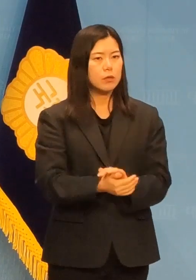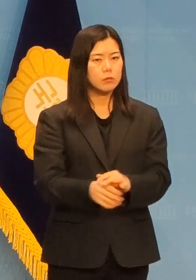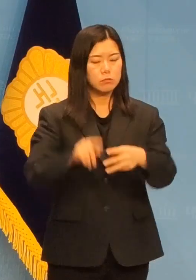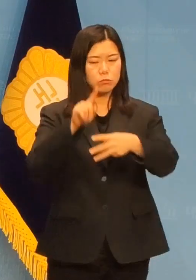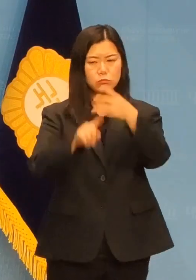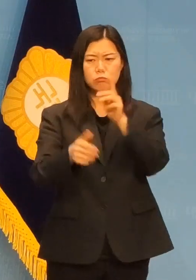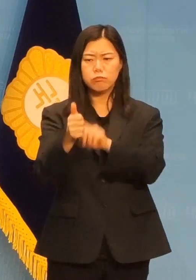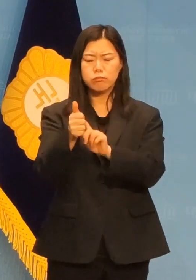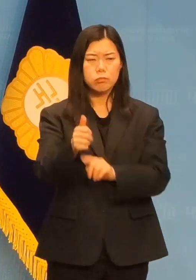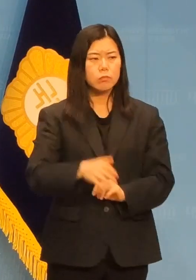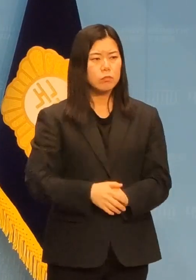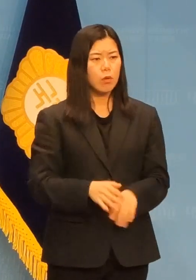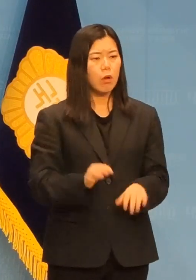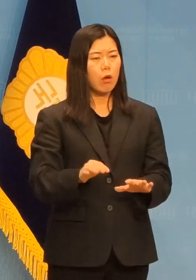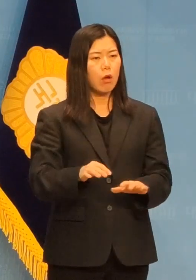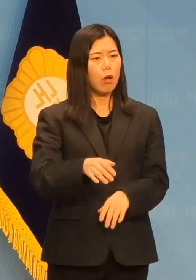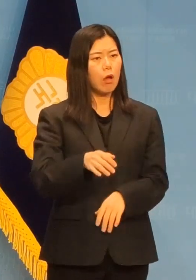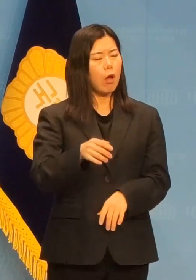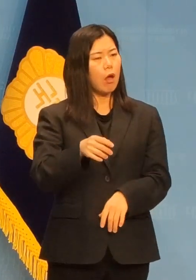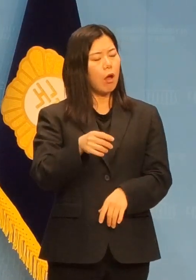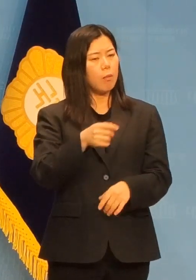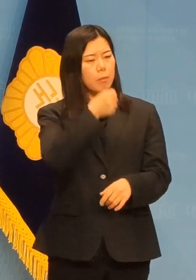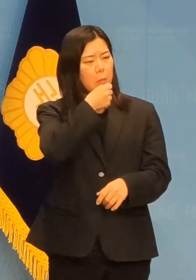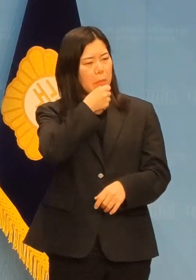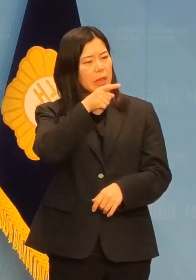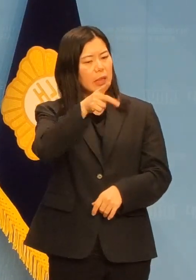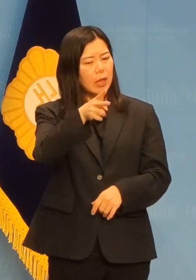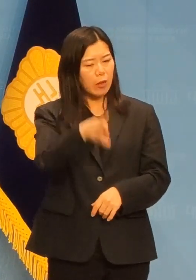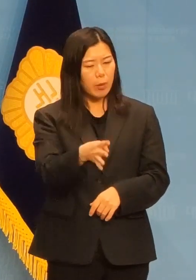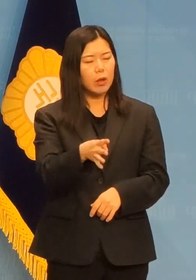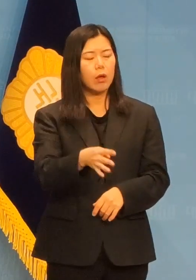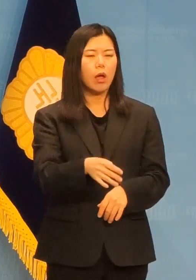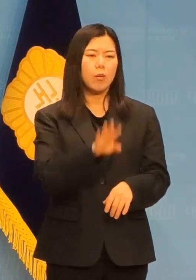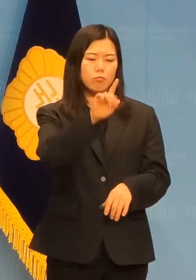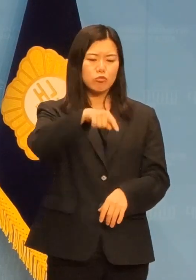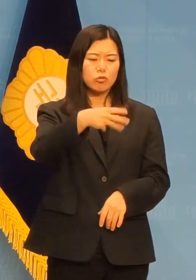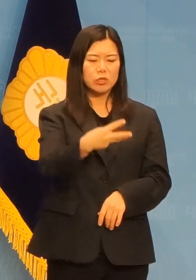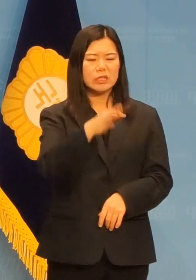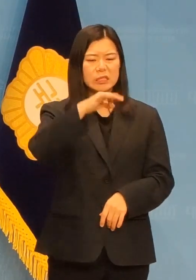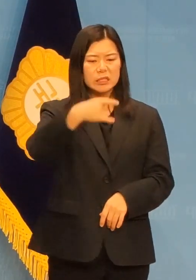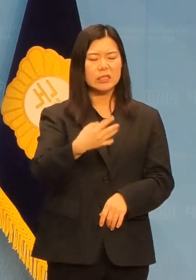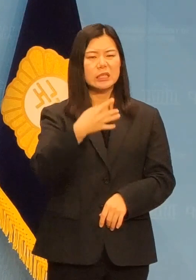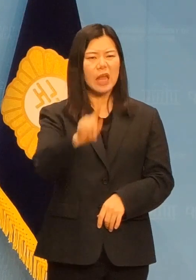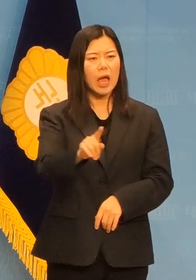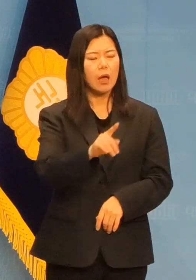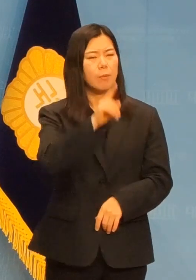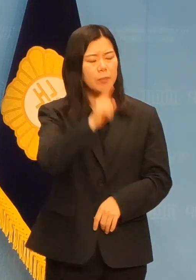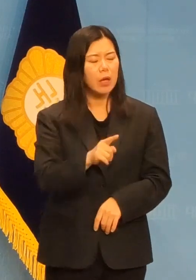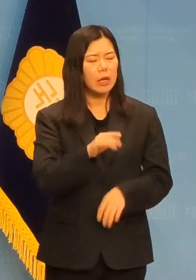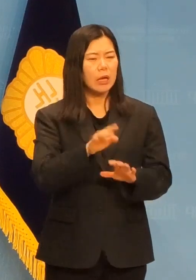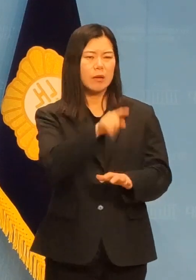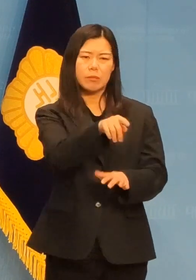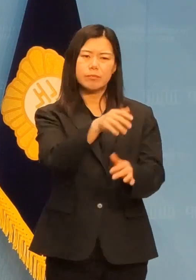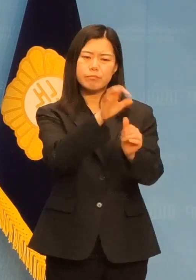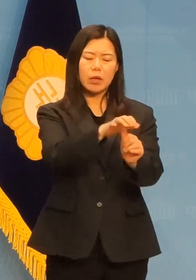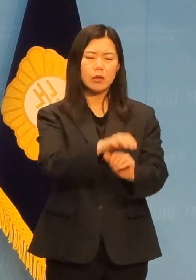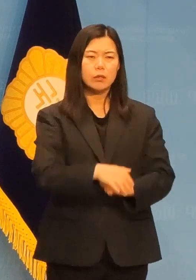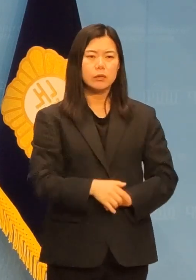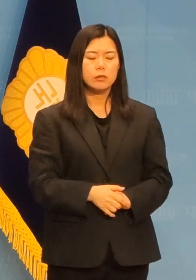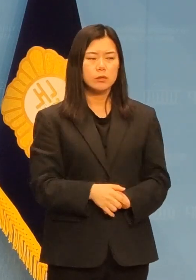윤석열 피고인은 4차례나 마이크를 잡고 불의타라고 규정하며 재판부를